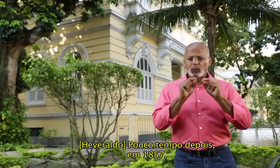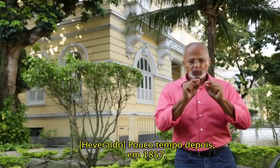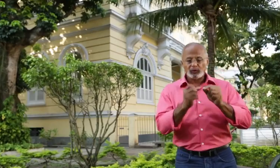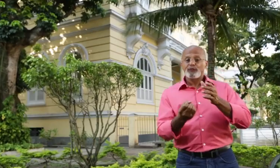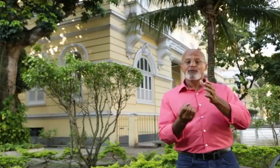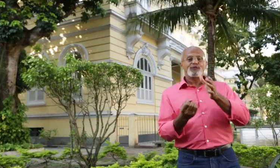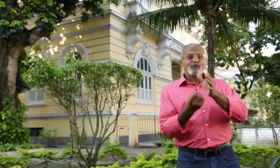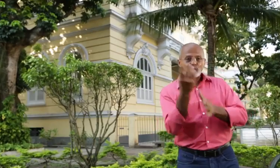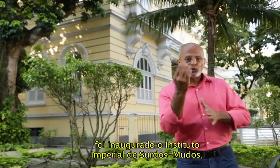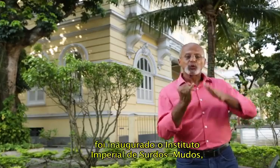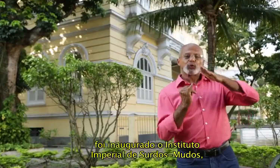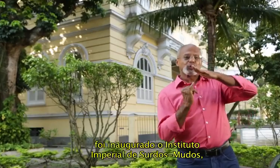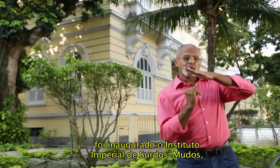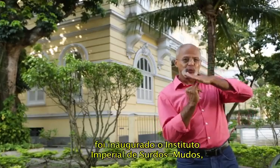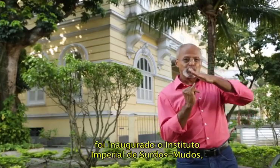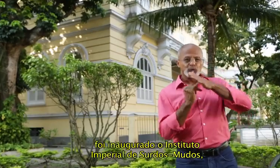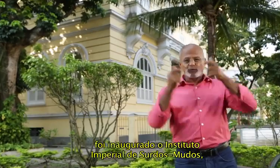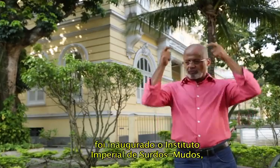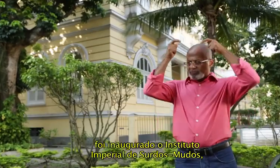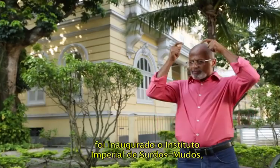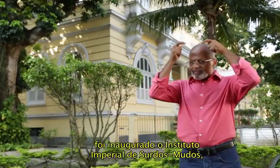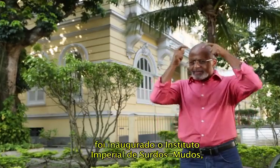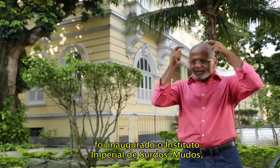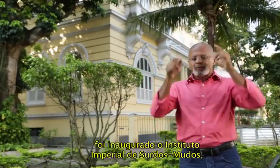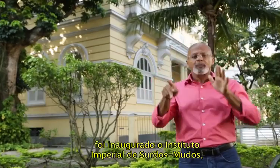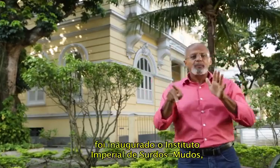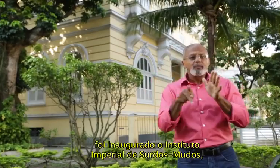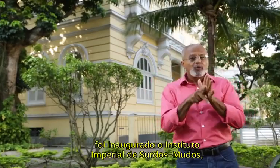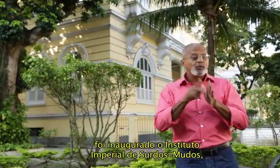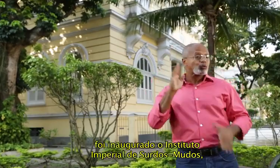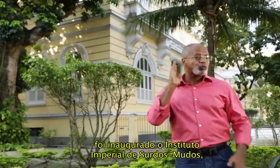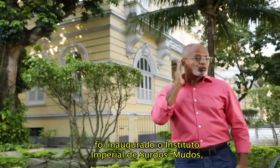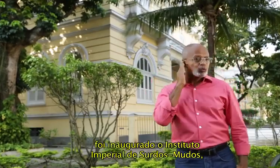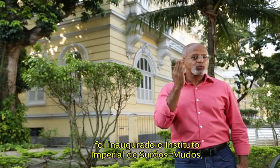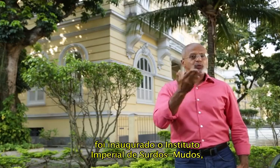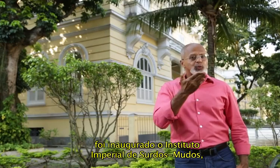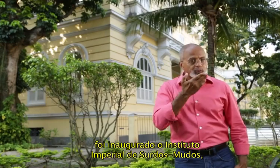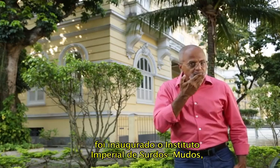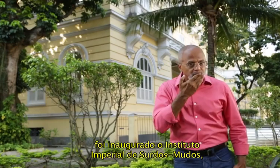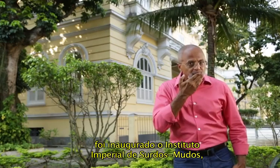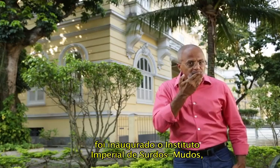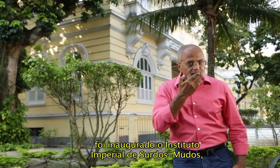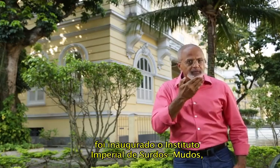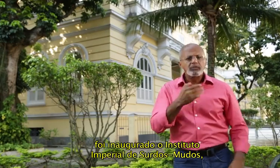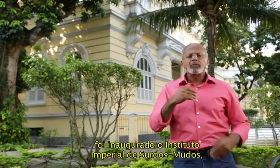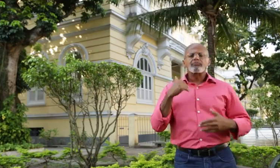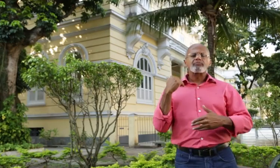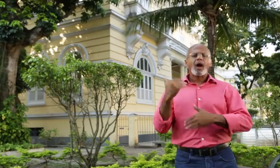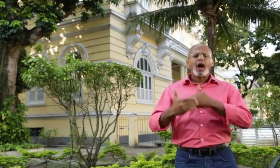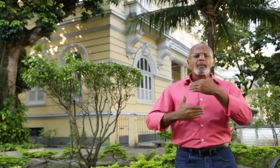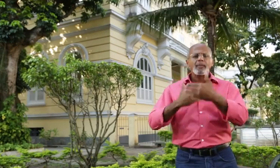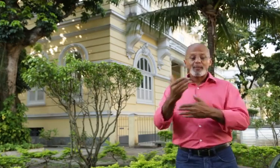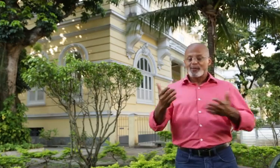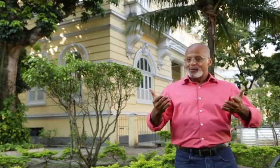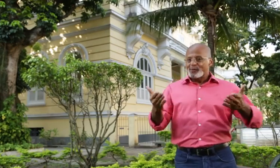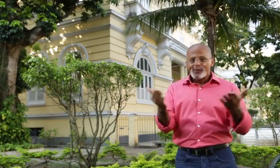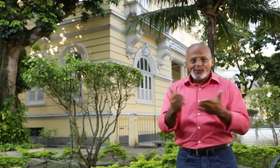1857, foi inaugurado o Instituto Imperial de Surdos Mudos, que